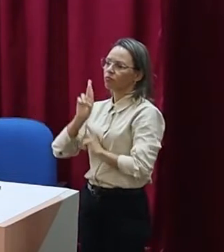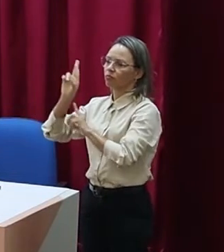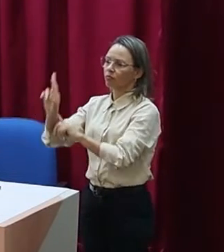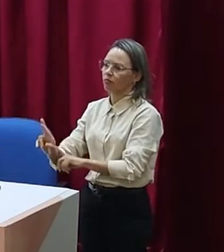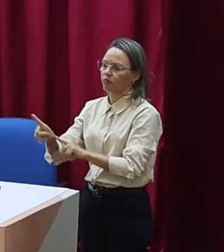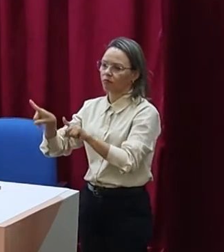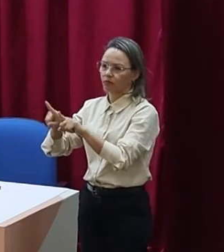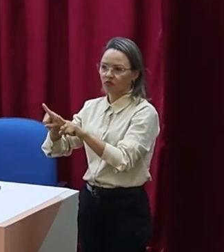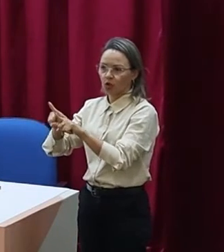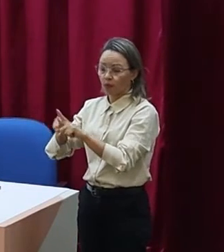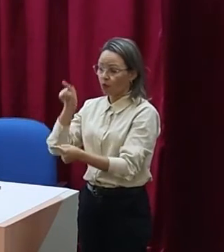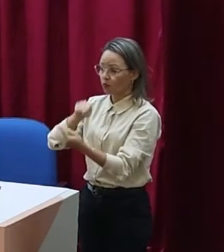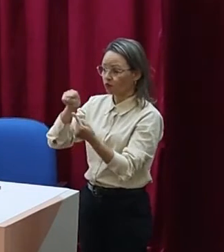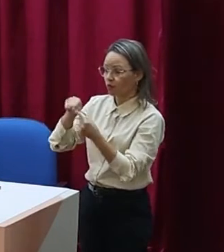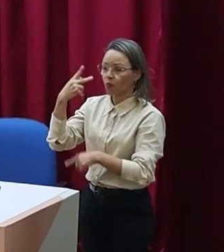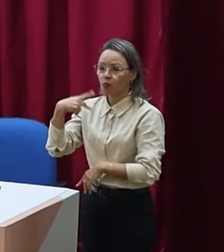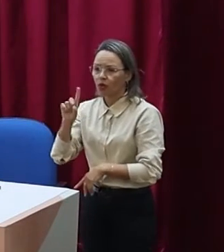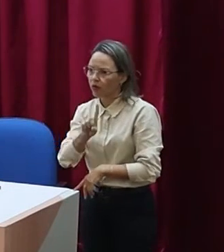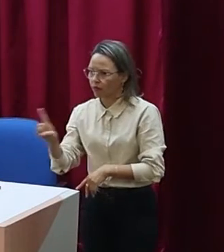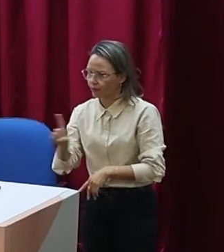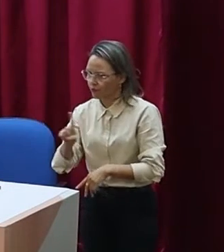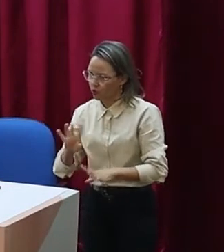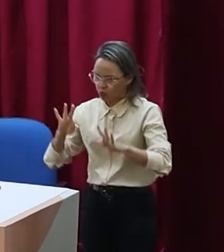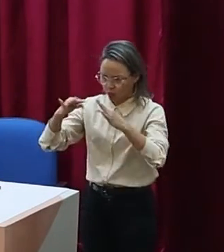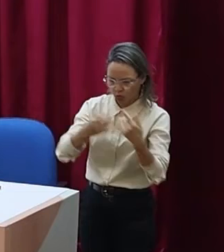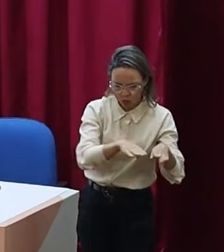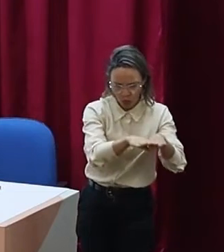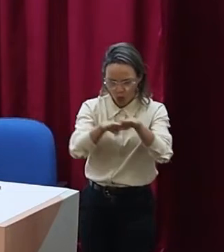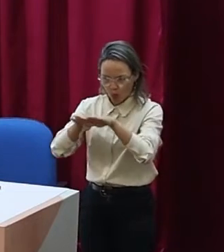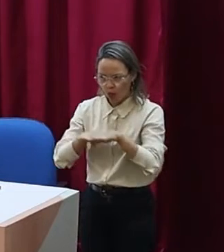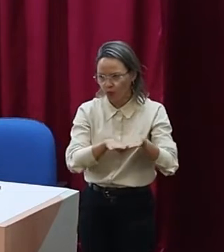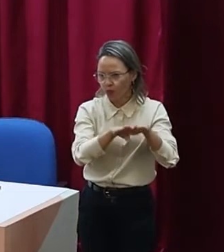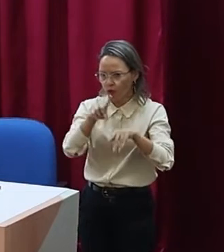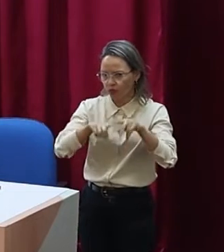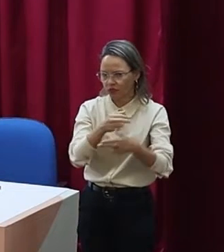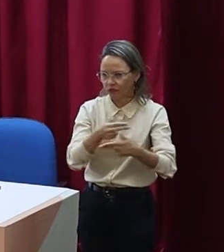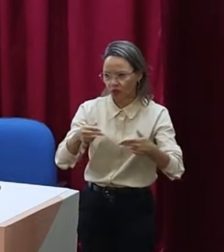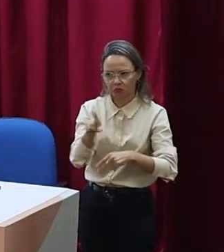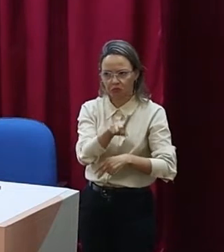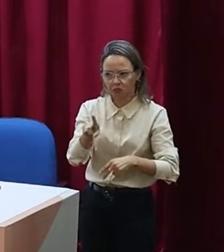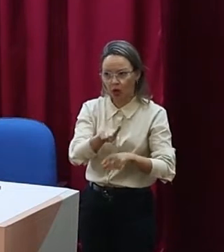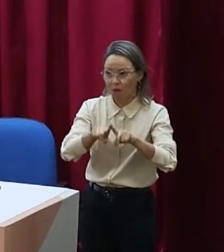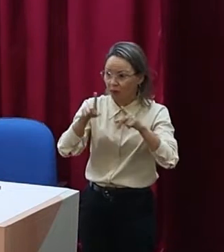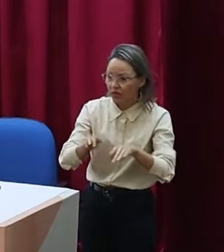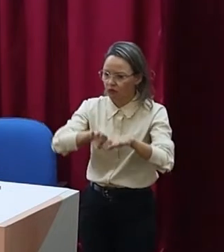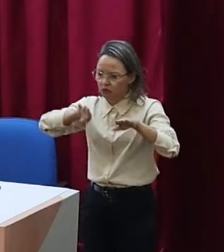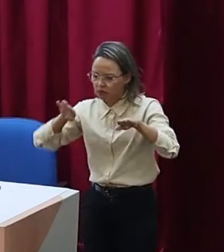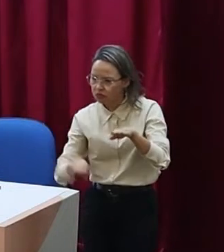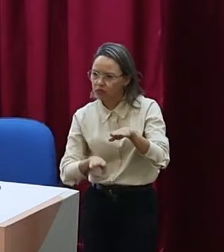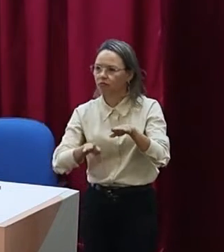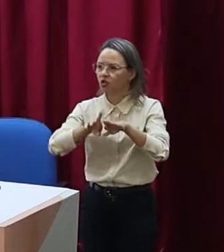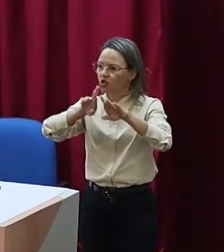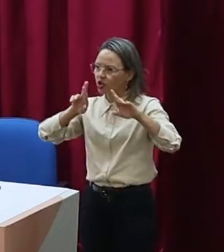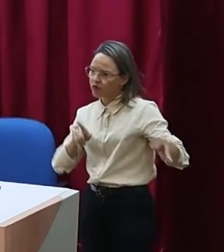uma política não é colocar todos como iguais, material e formalmente, mas, pelo contrário, é diferenciar.